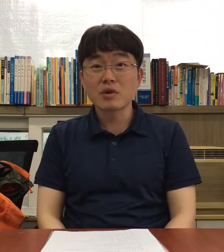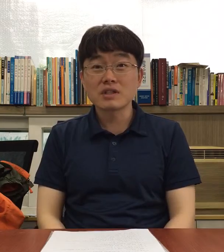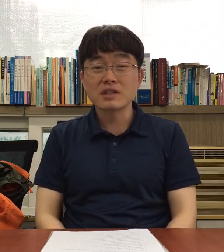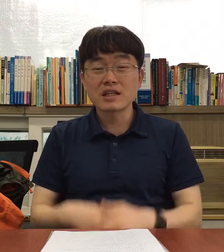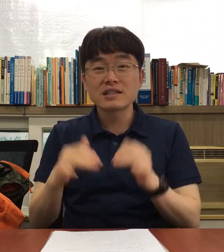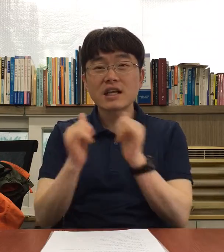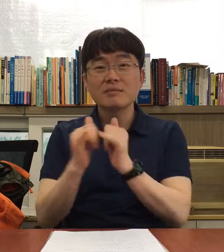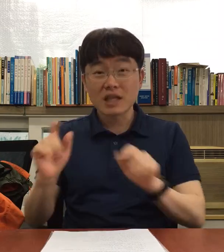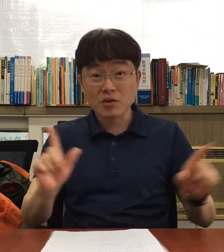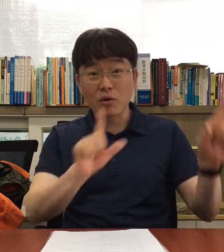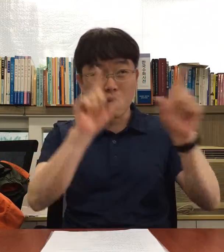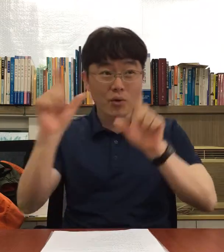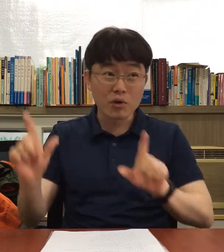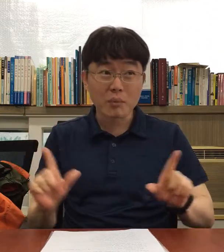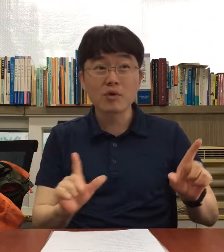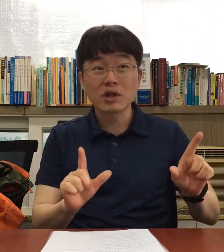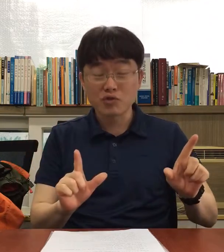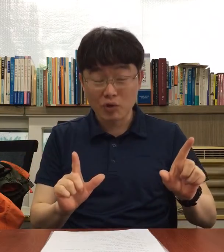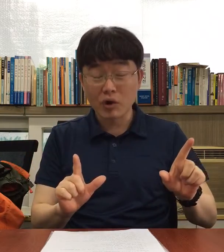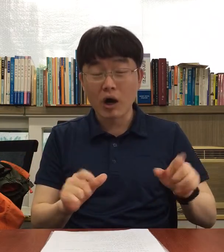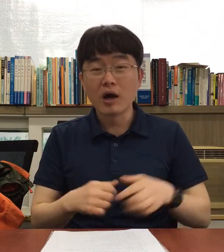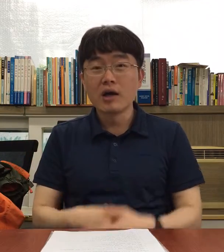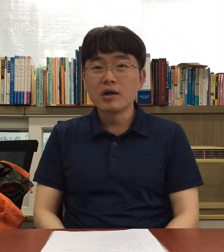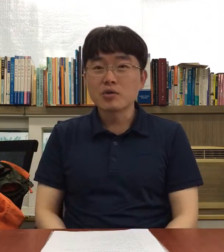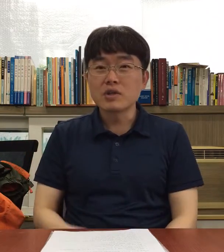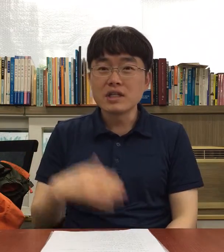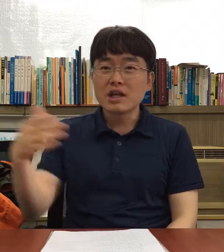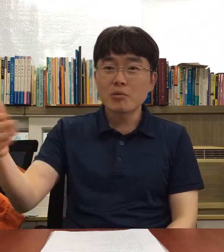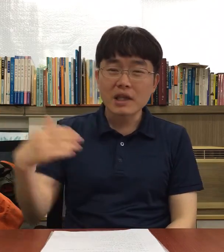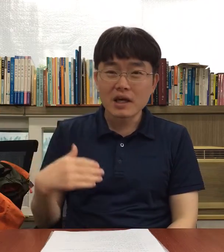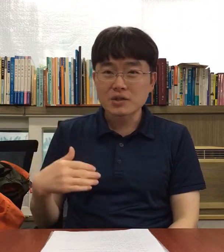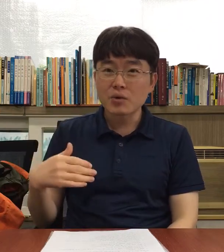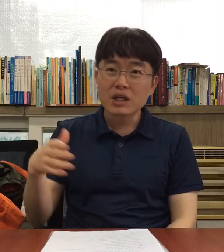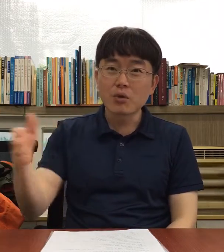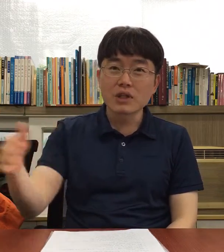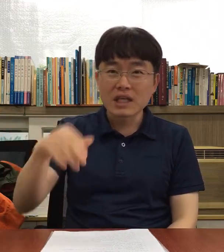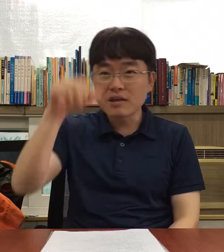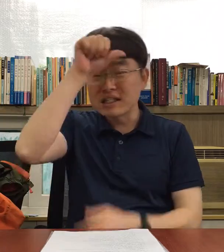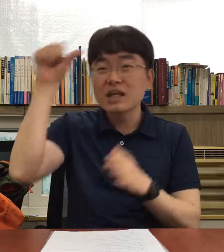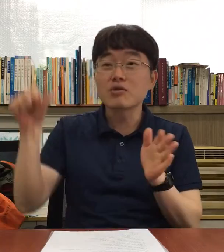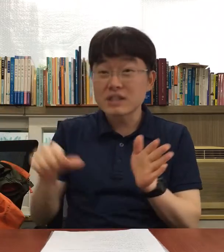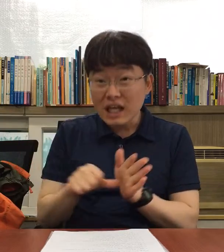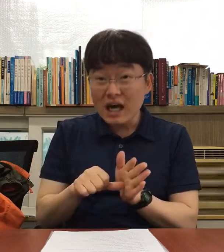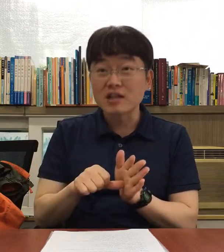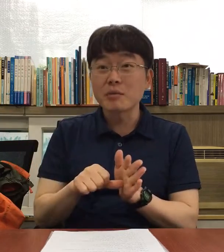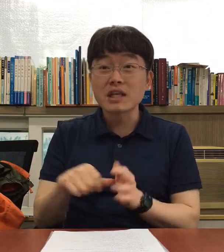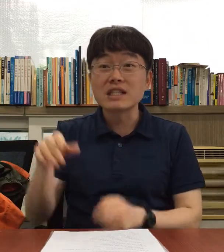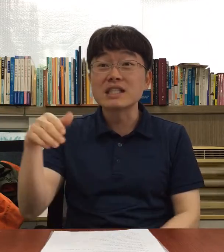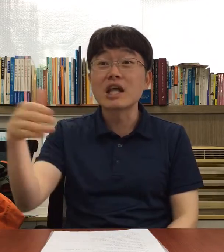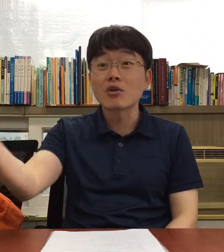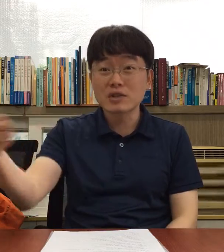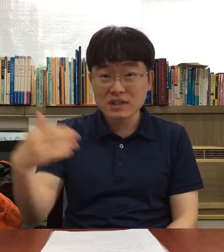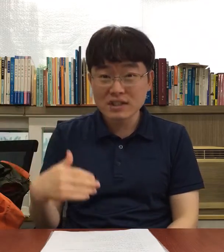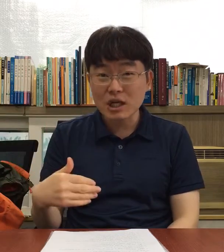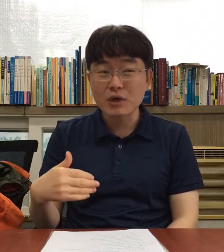쓸 때는 사람 사는 걸로 이렇게 표현할 수도 있고요. 또는 1대1로 만나가지고 이 농인이 이걸 인생으로 쓴다 그러면 그걸 그대로